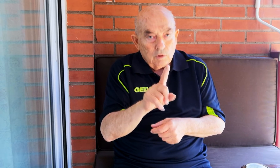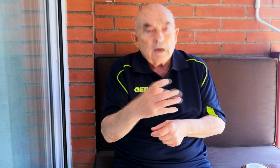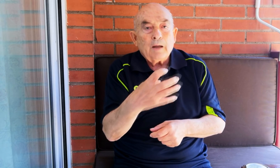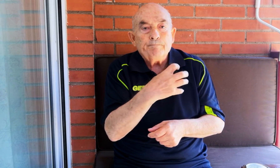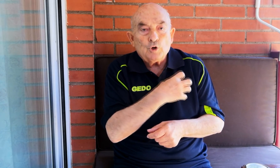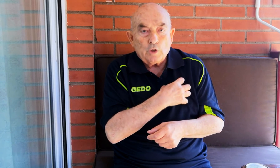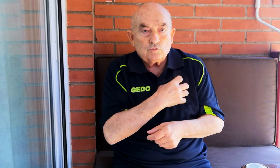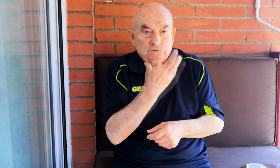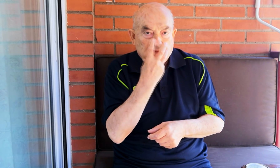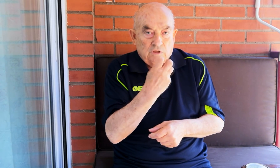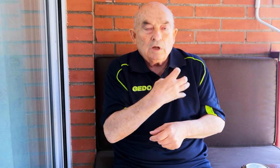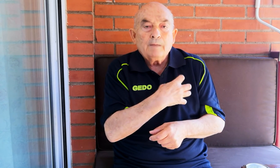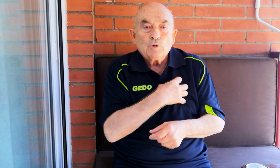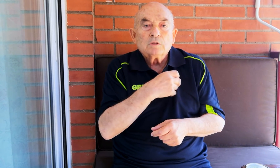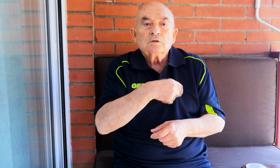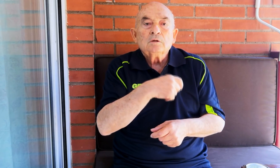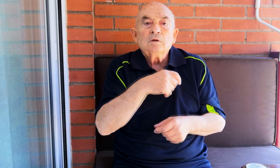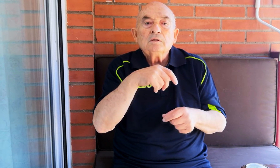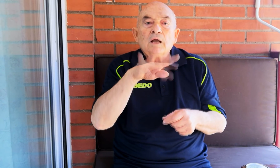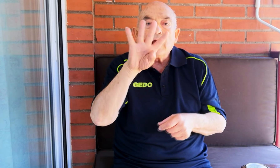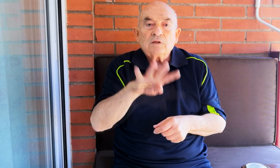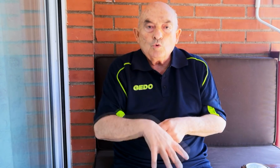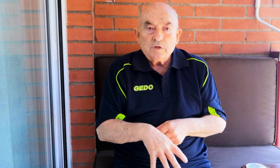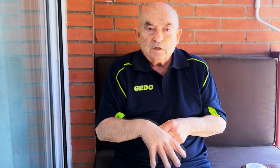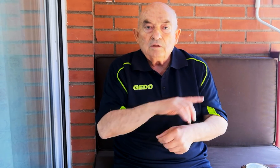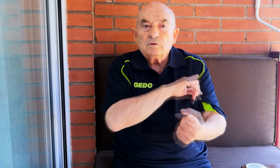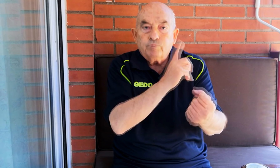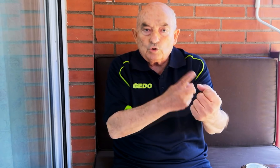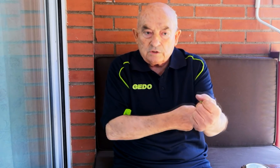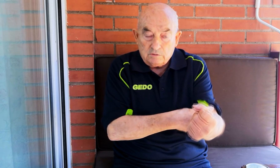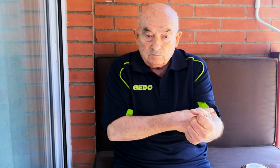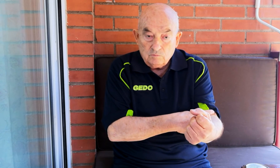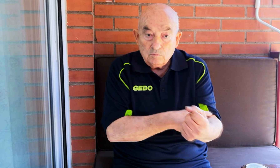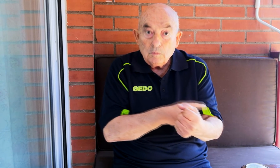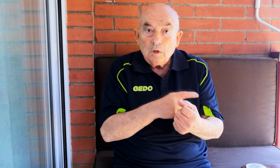Vam organitzar el primer campionat de Catalunya, un campionat esportiu,